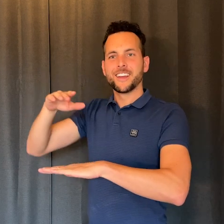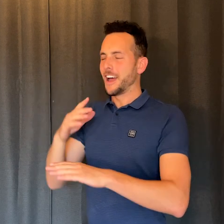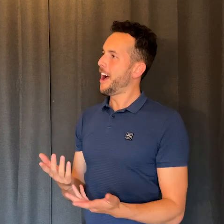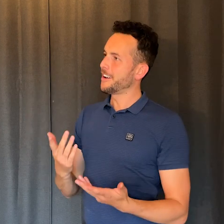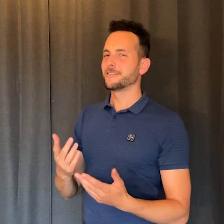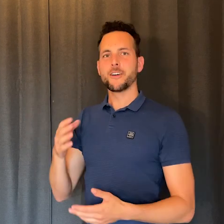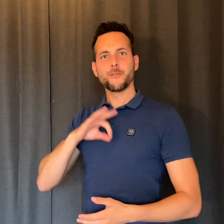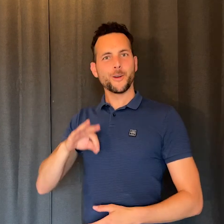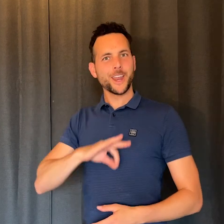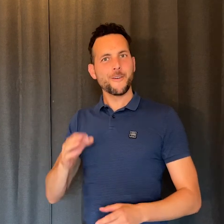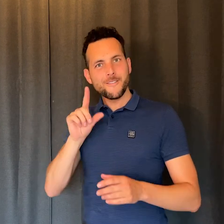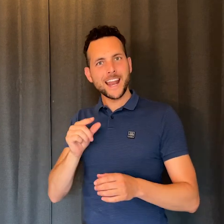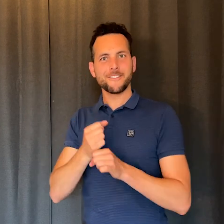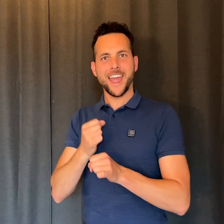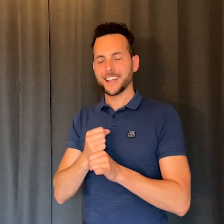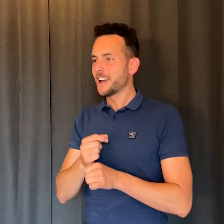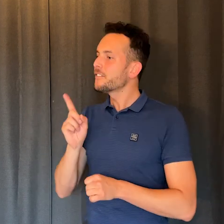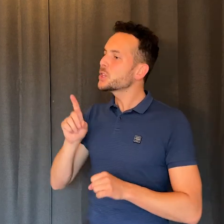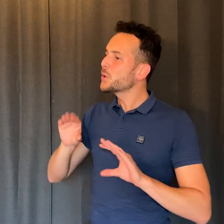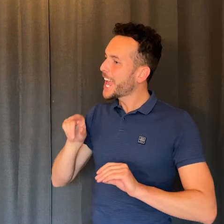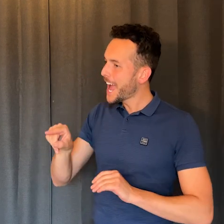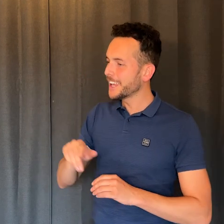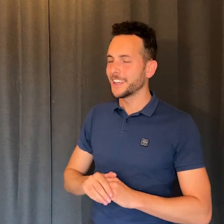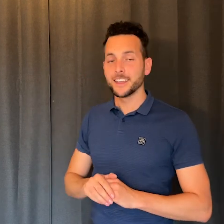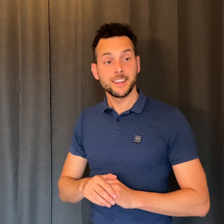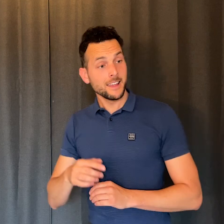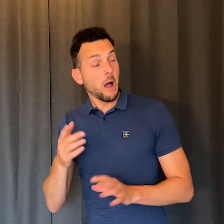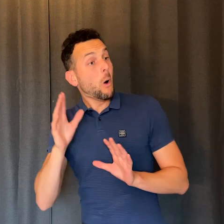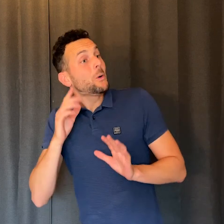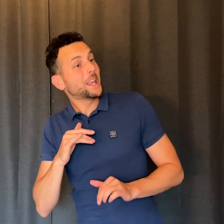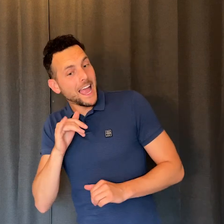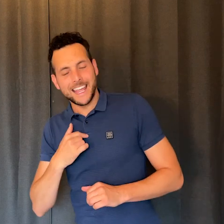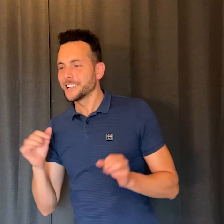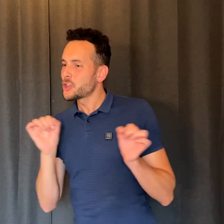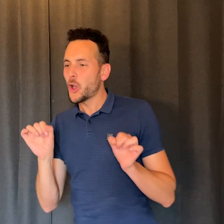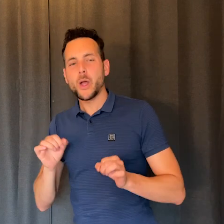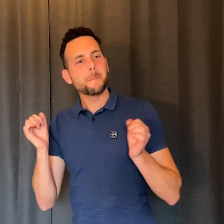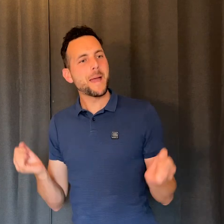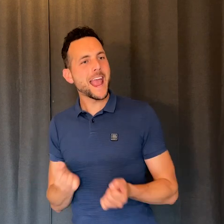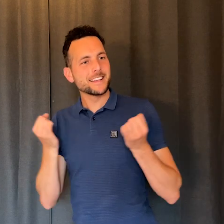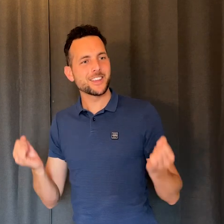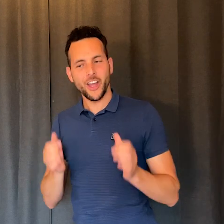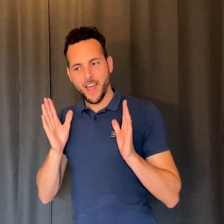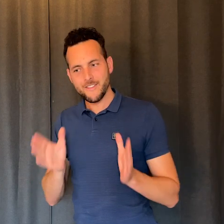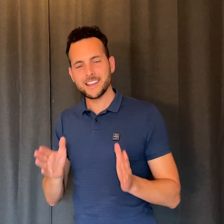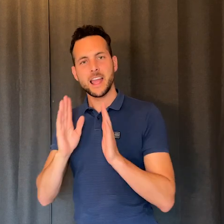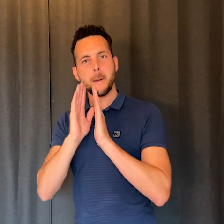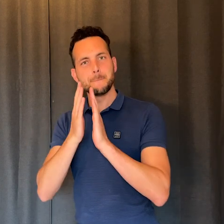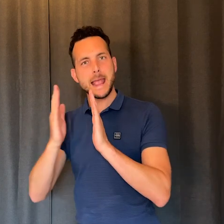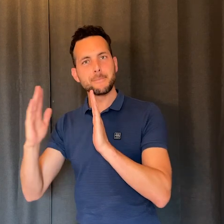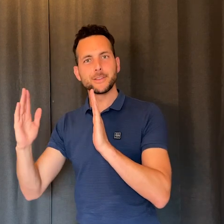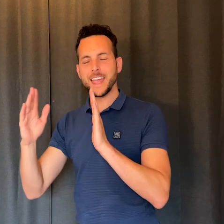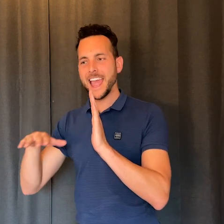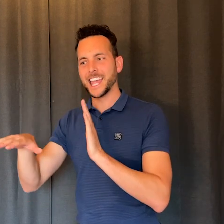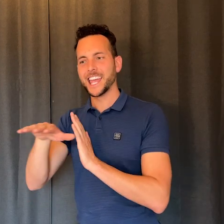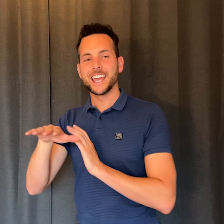nou aan het doen? Hè? Oh, ik was al zo druk bezig geweest in onze bieb. Ik denk, ik ga even zitten, even lekker lezen